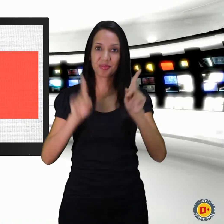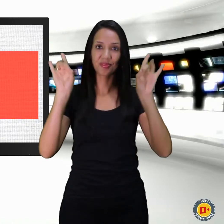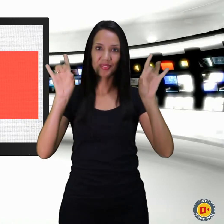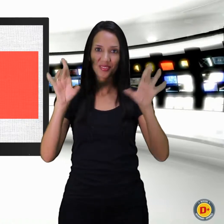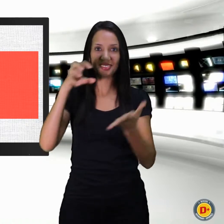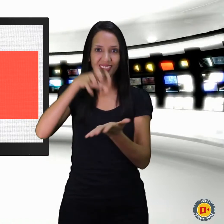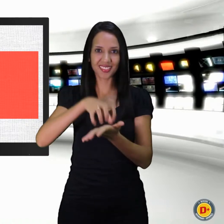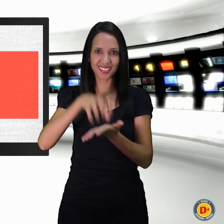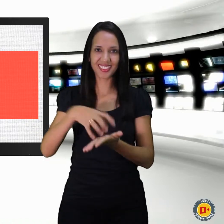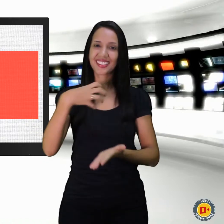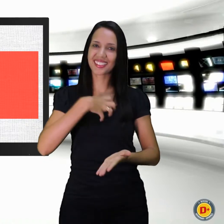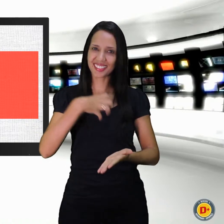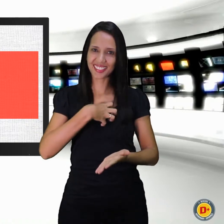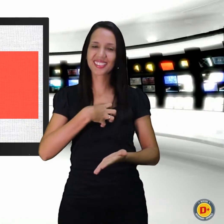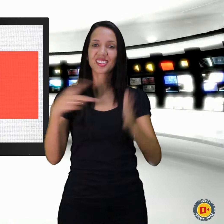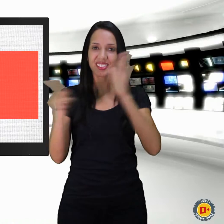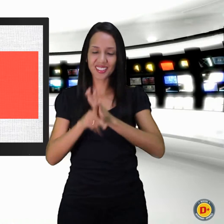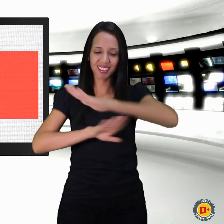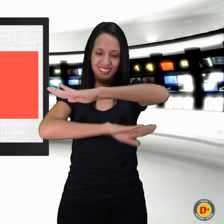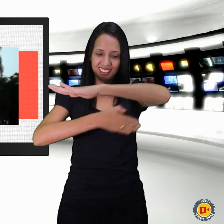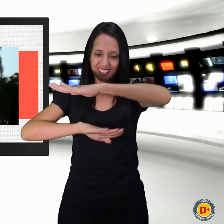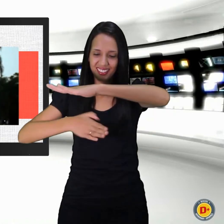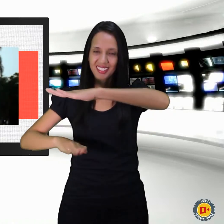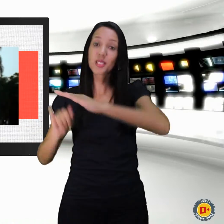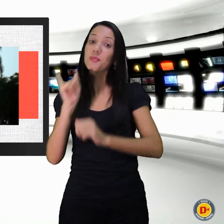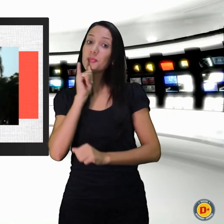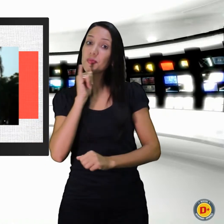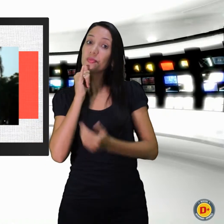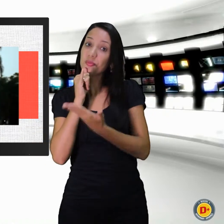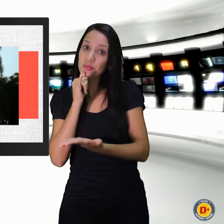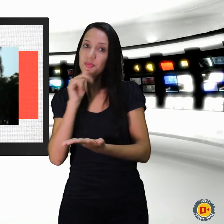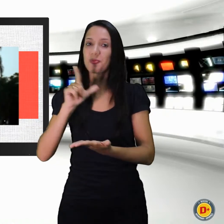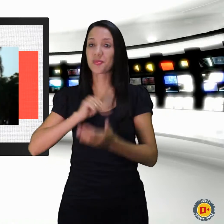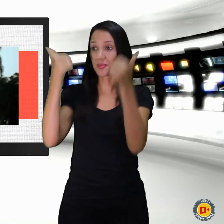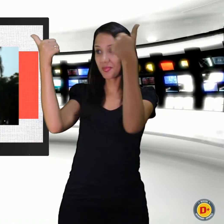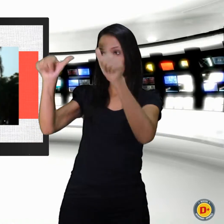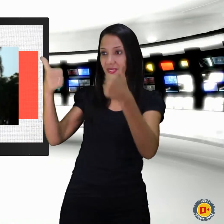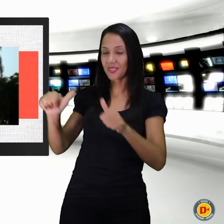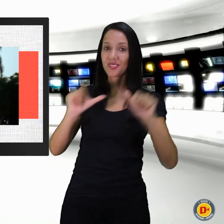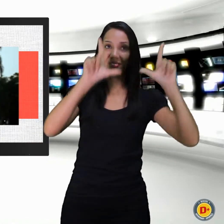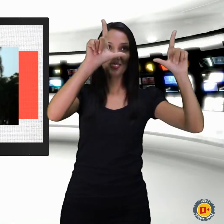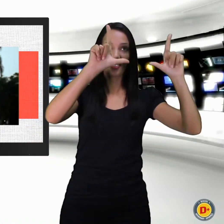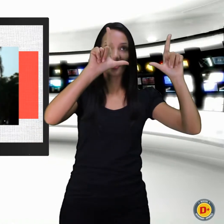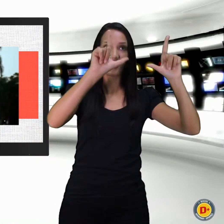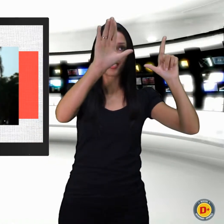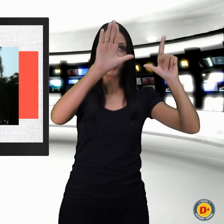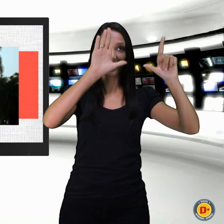núcleo de ação educativa da Pinacoteca como por exemplo esculturas e quadros com relevo contribuíram